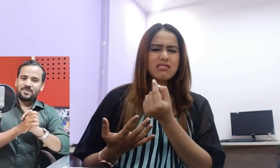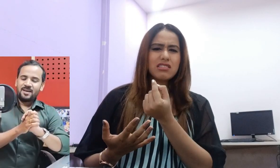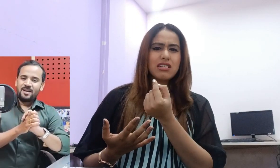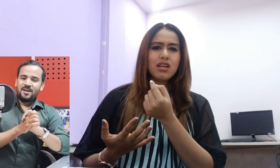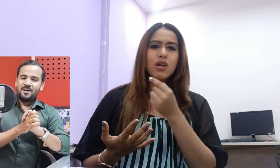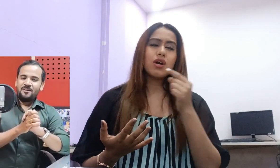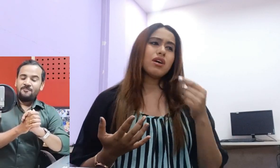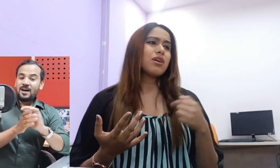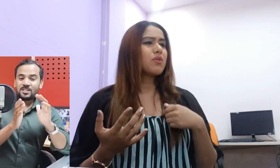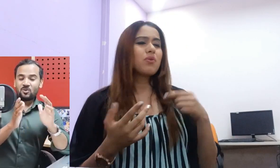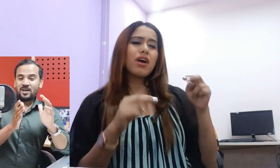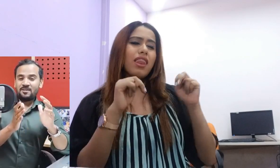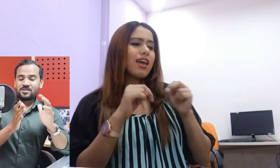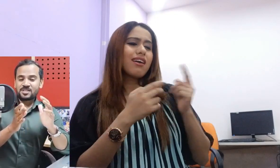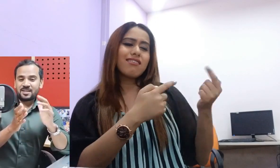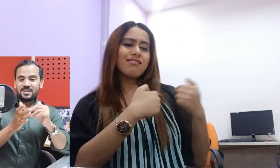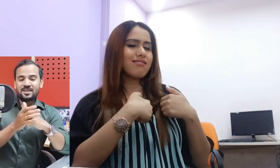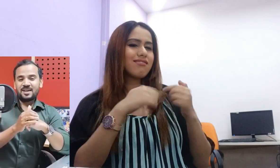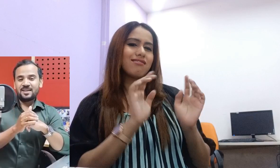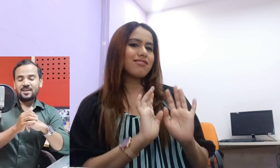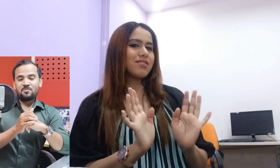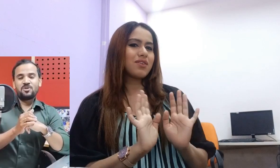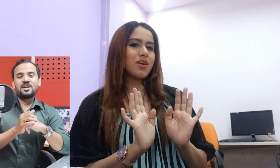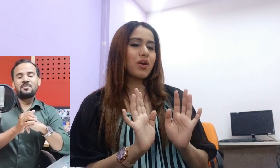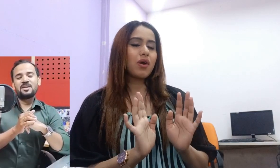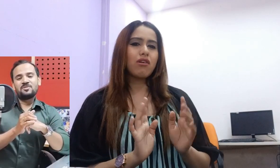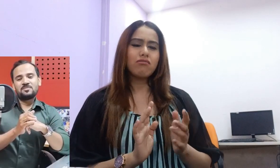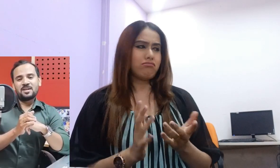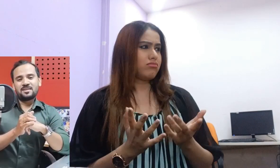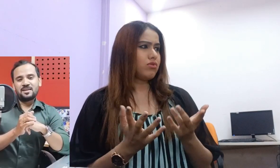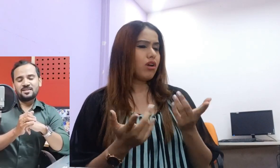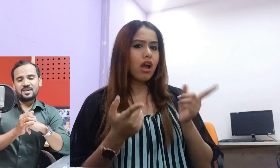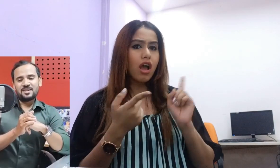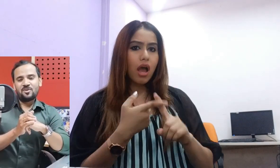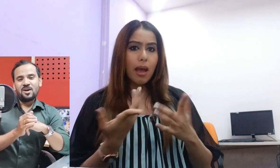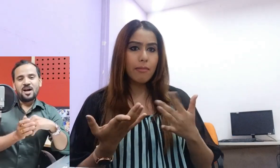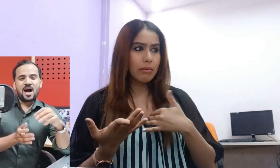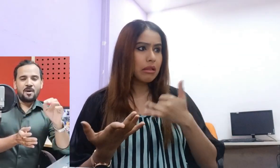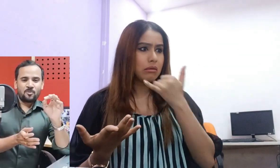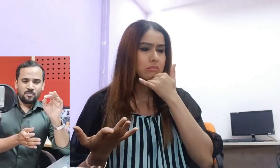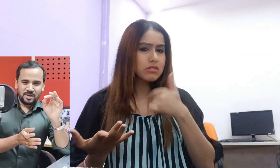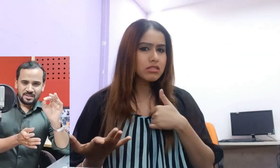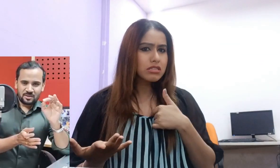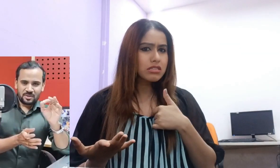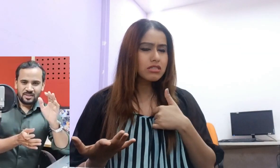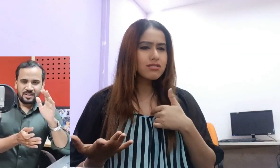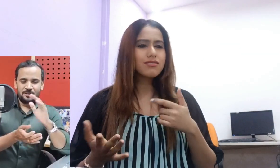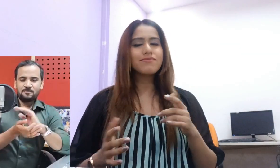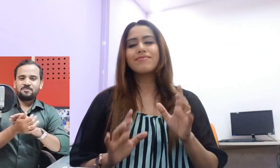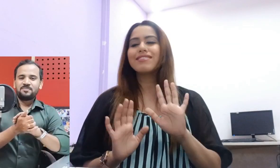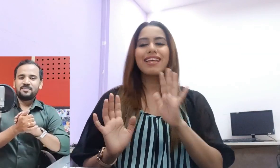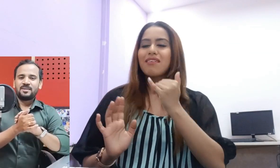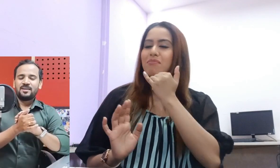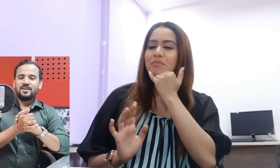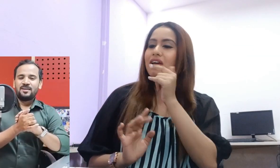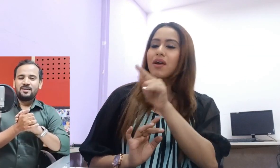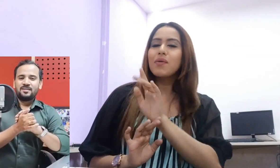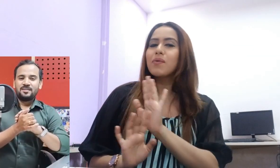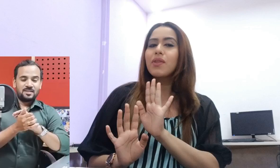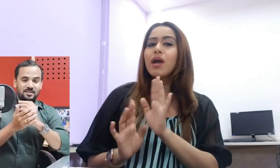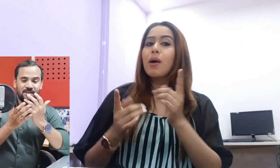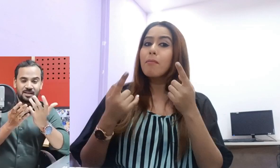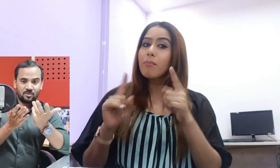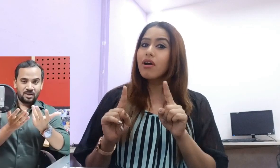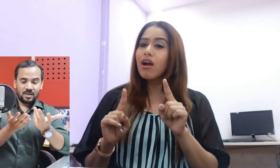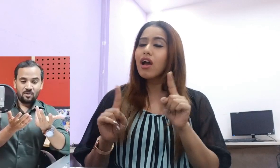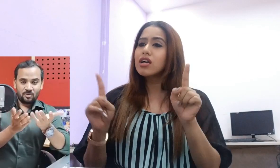चलेंगे। वास्तु वाले विशेषज्ञ ने कहा कि अगर आप बुरा ना माने तो एक बात कहना चाहता हूं, आपको मेरी जरूरत ही नहीं है।